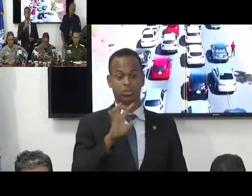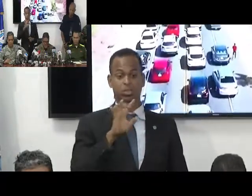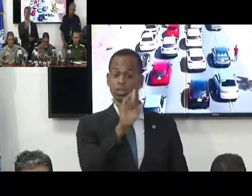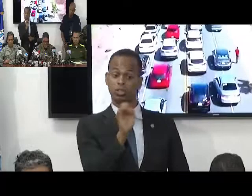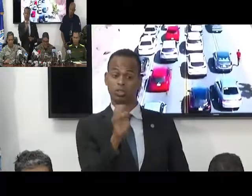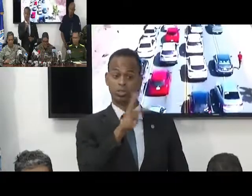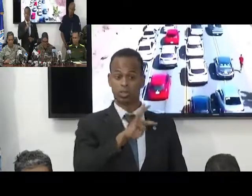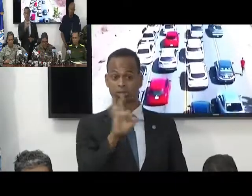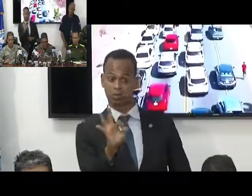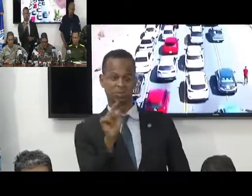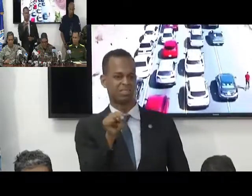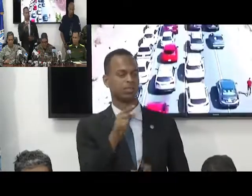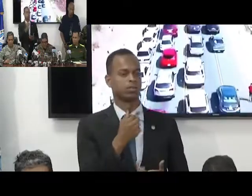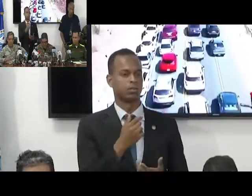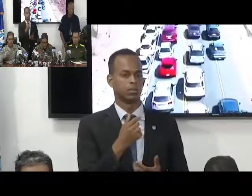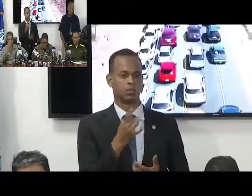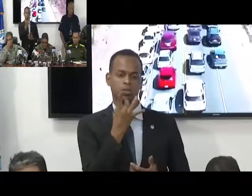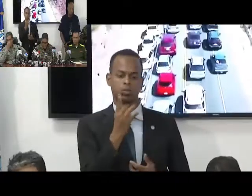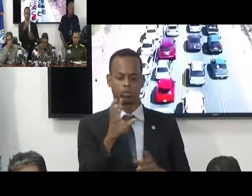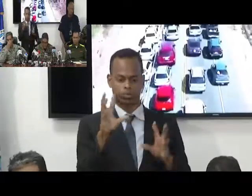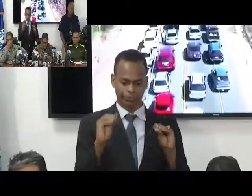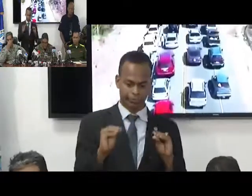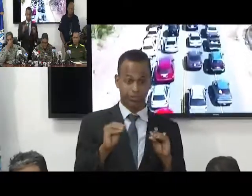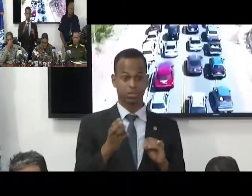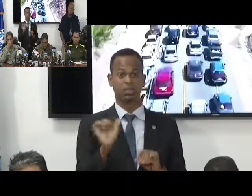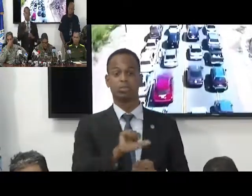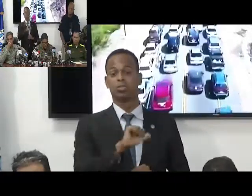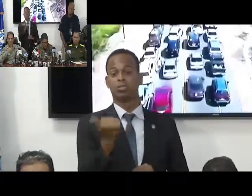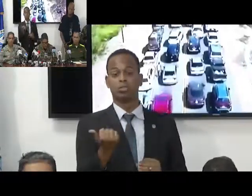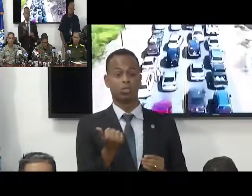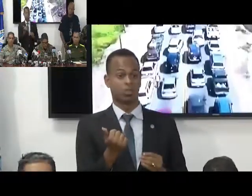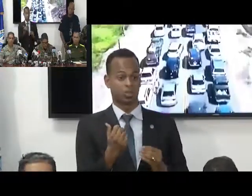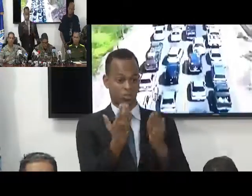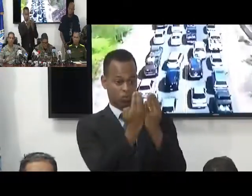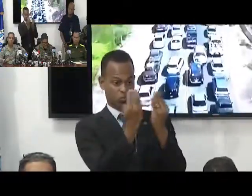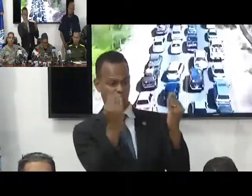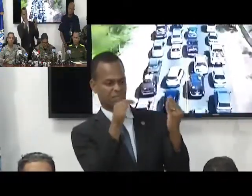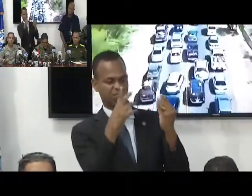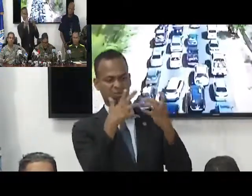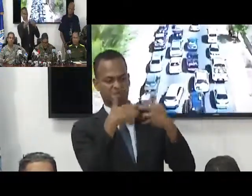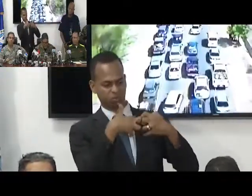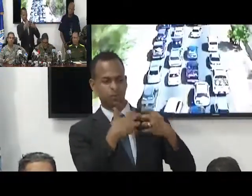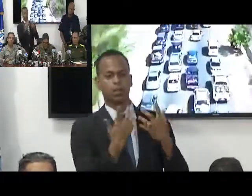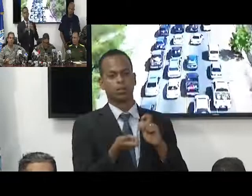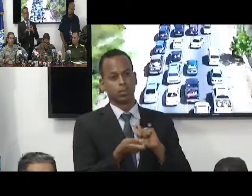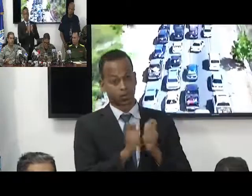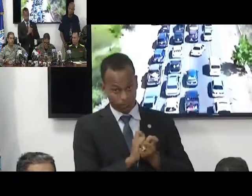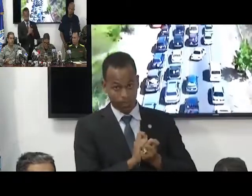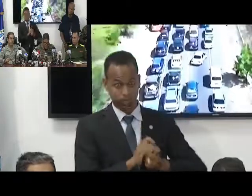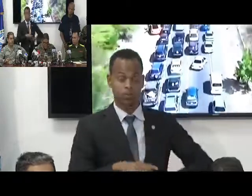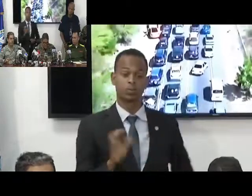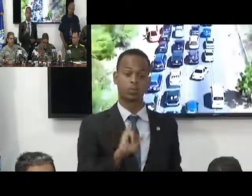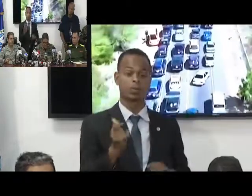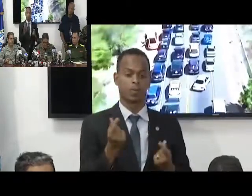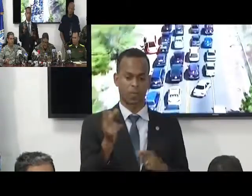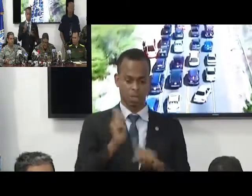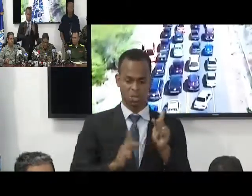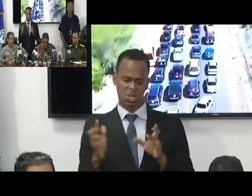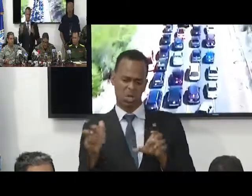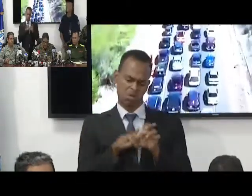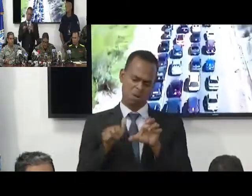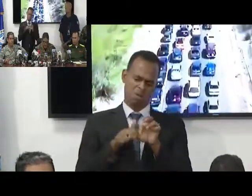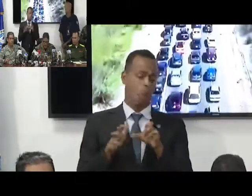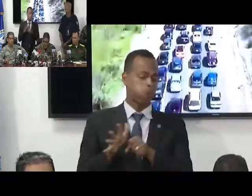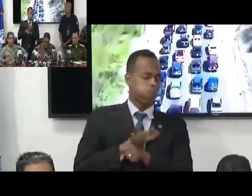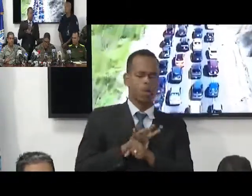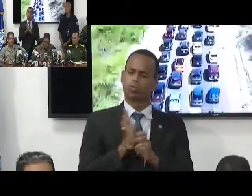y 579 cristales rotos. También se controló la cantidad de pasajeros y disposición de las cargas, así como